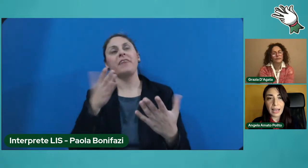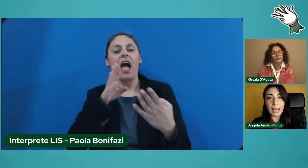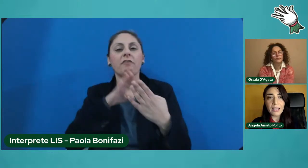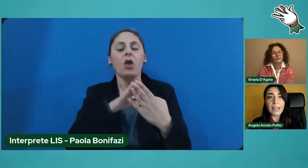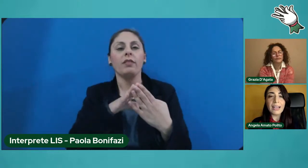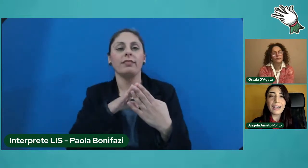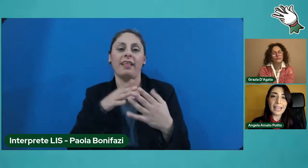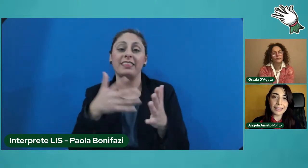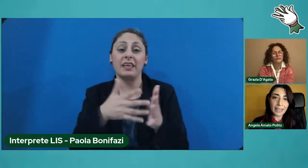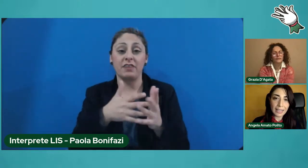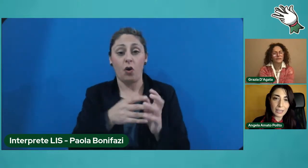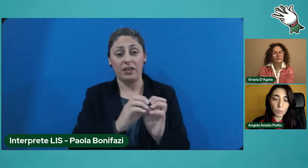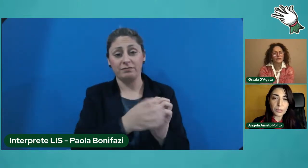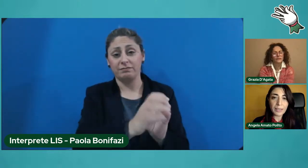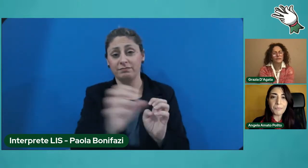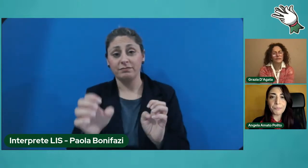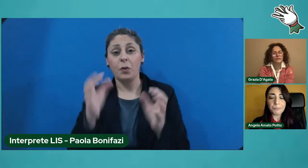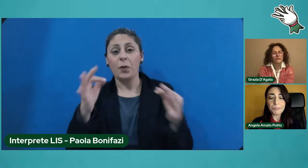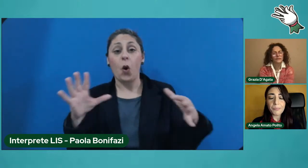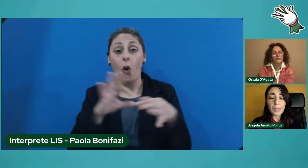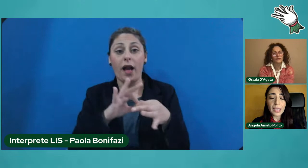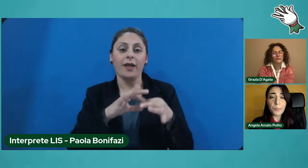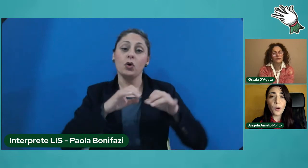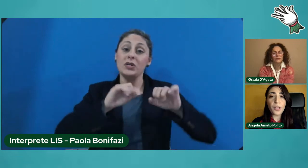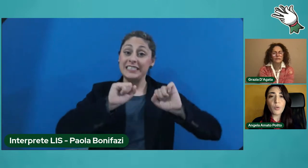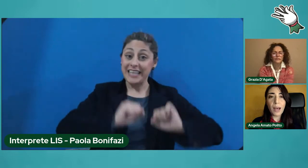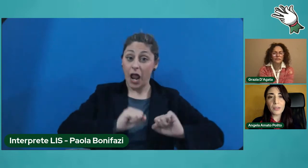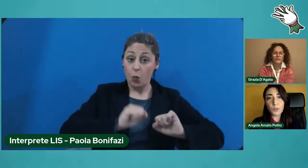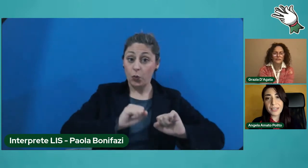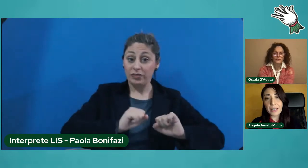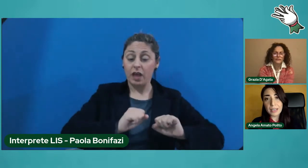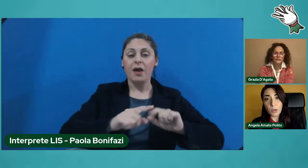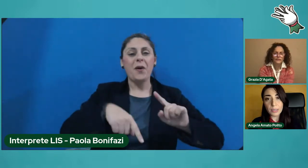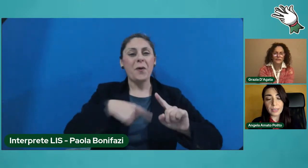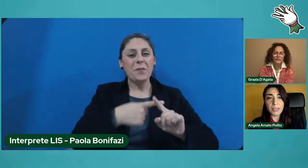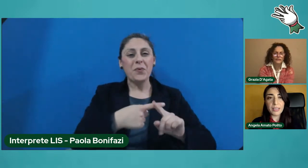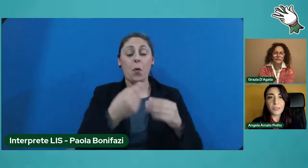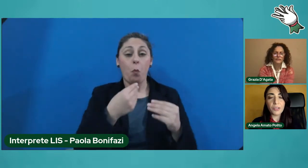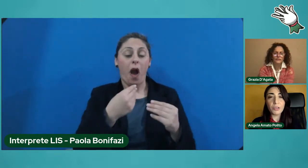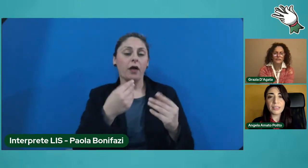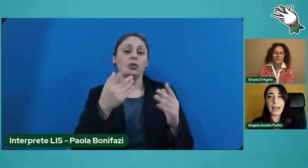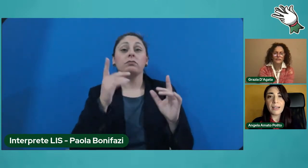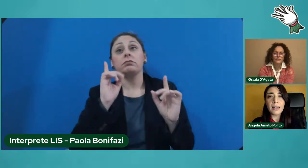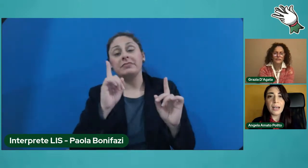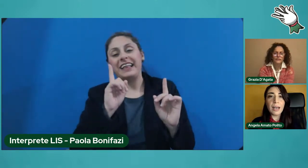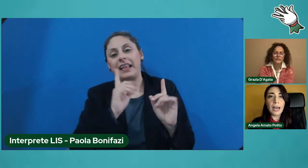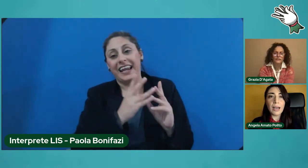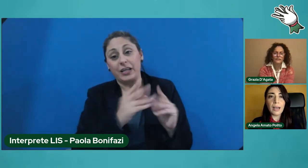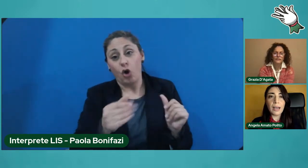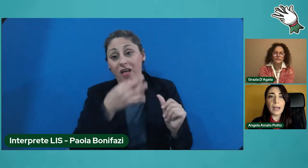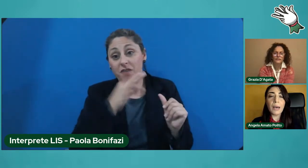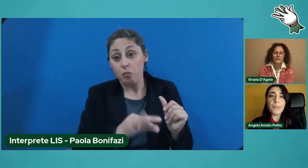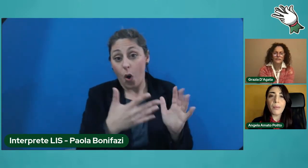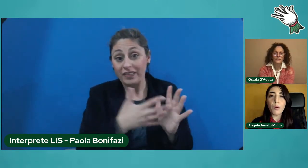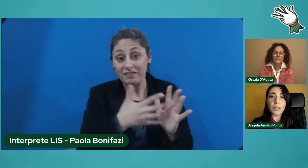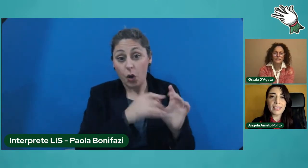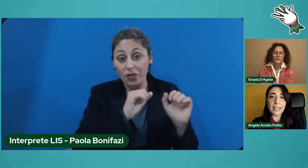difficoltà legate alla salute, e poi, quando e se risolte queste difficoltà, abbiamo una serie